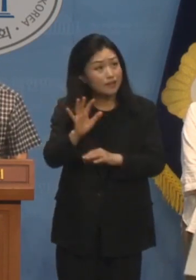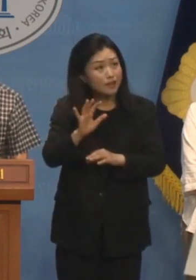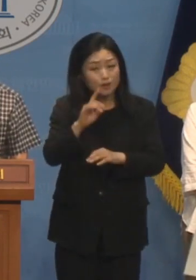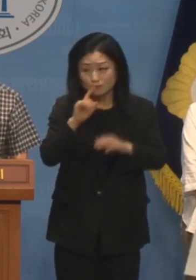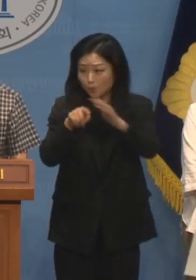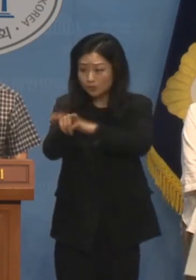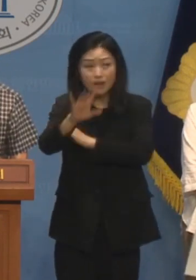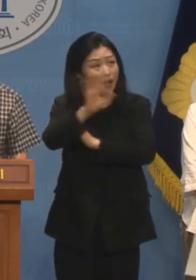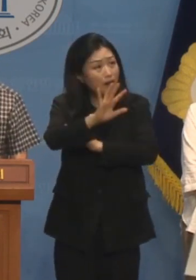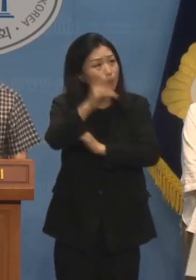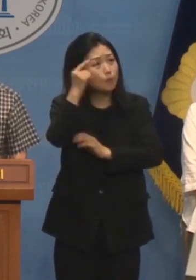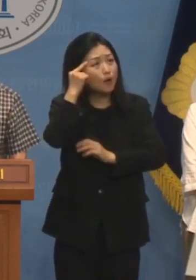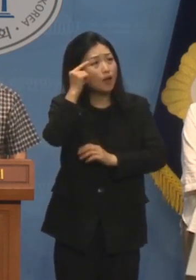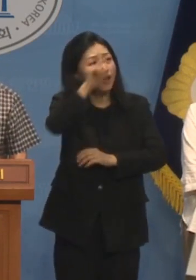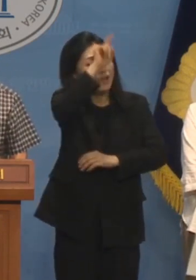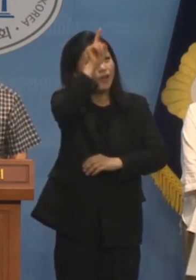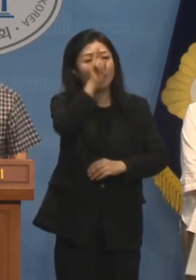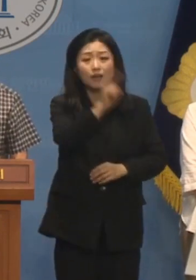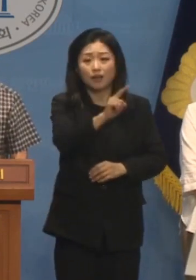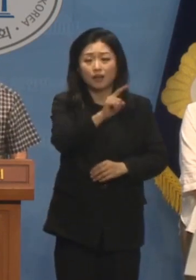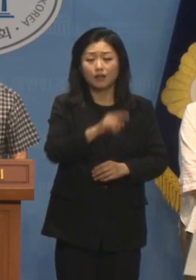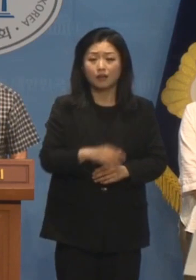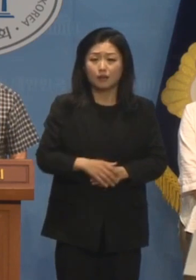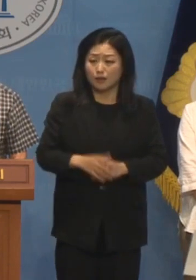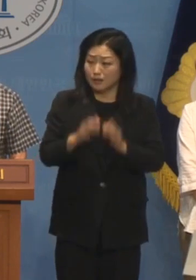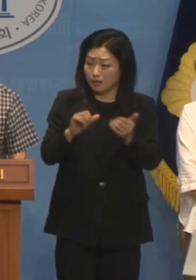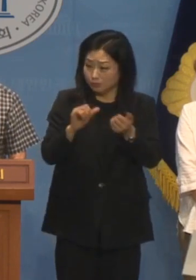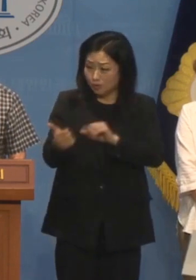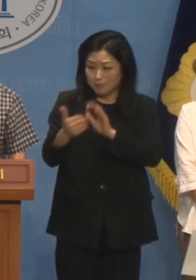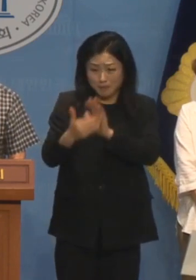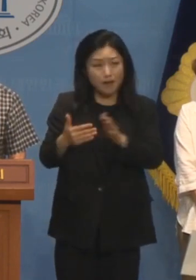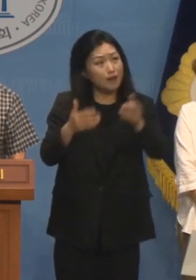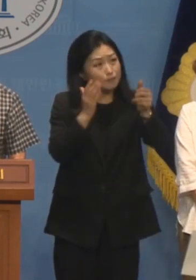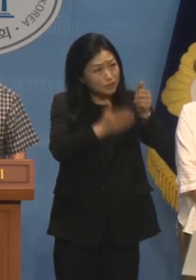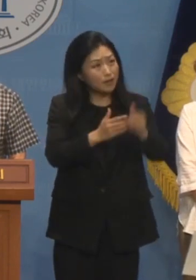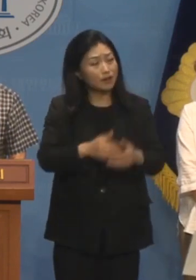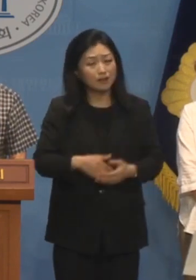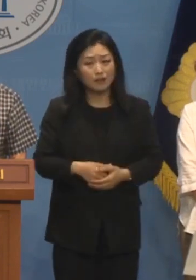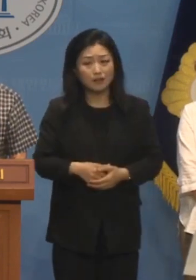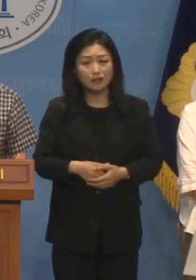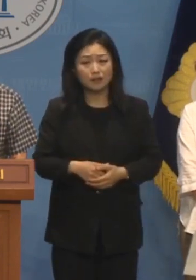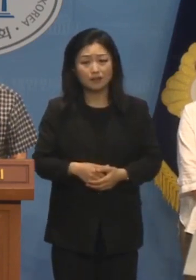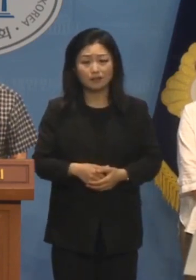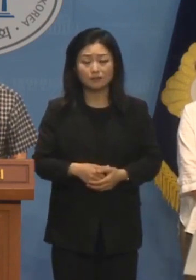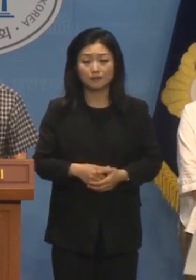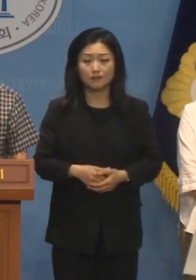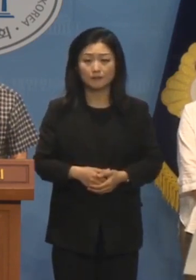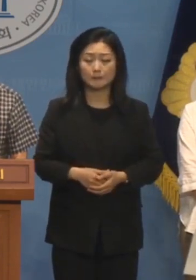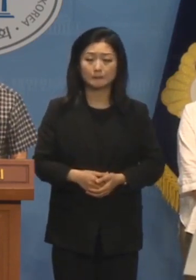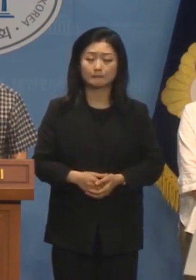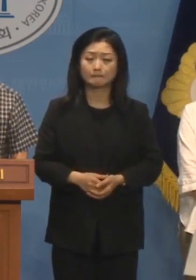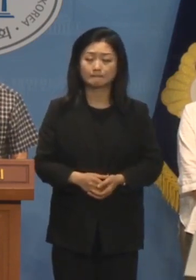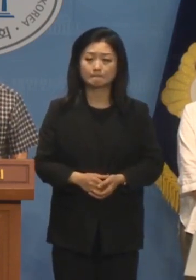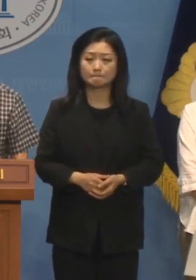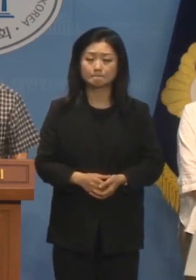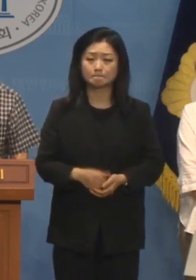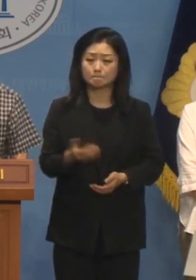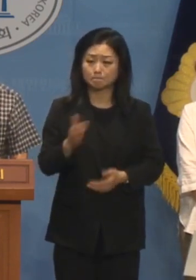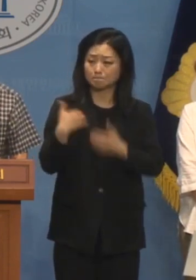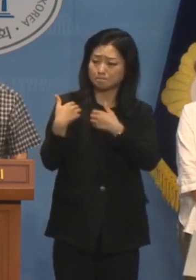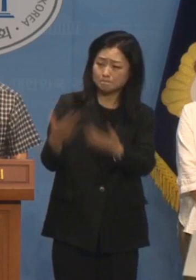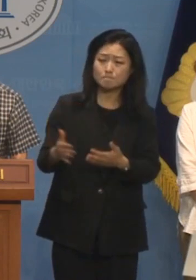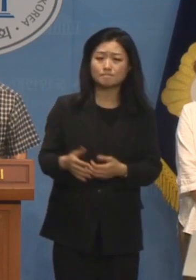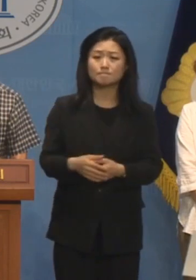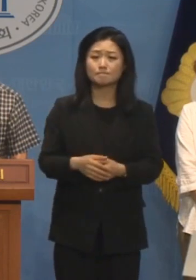조치를 해서 적어도 사람이 죽어가는 것은 막지 않아야 되지 않겠습니까? 이것을